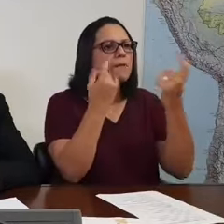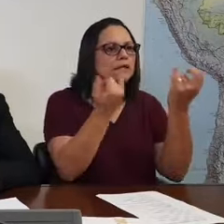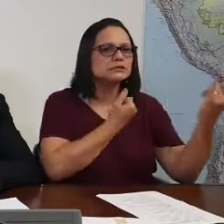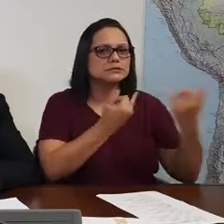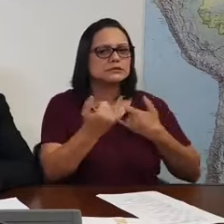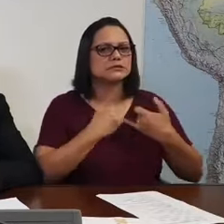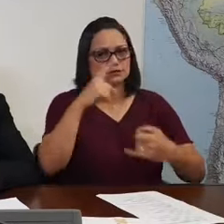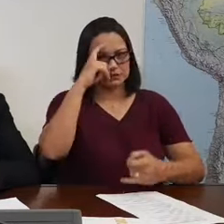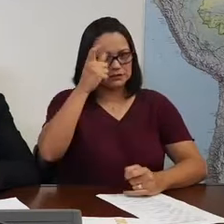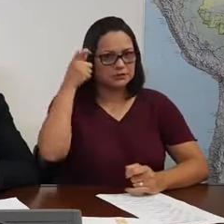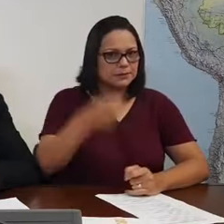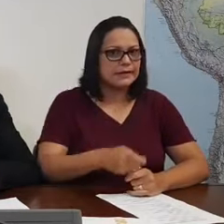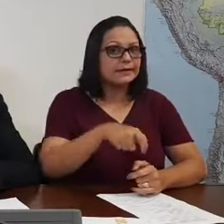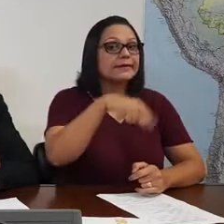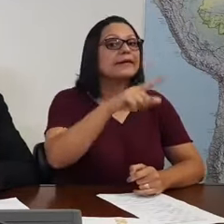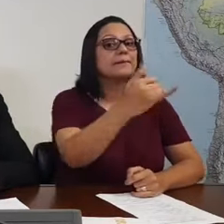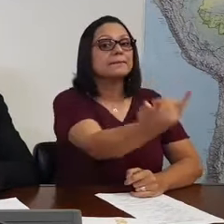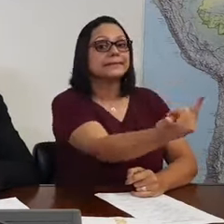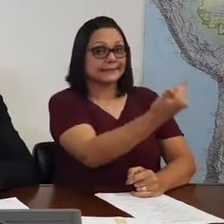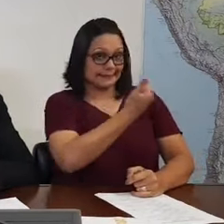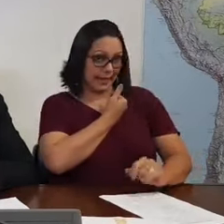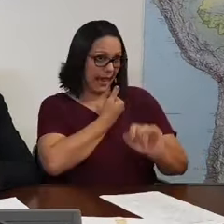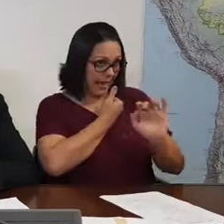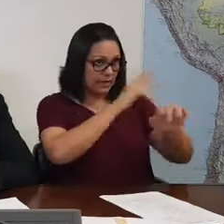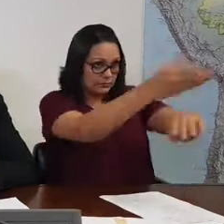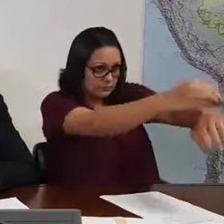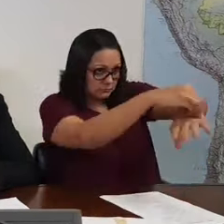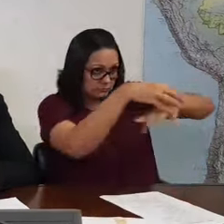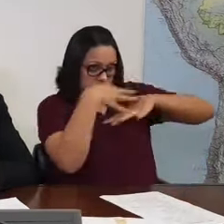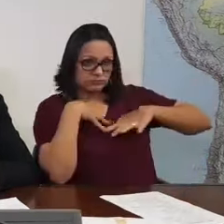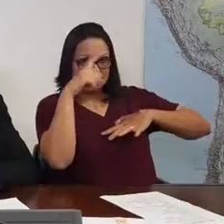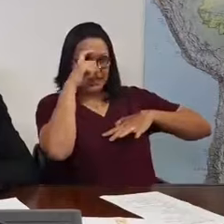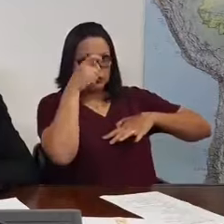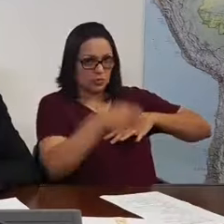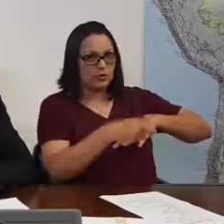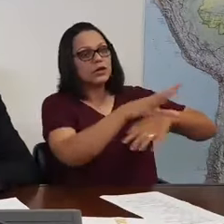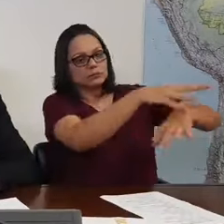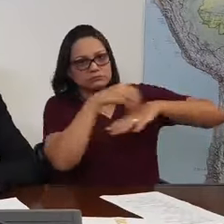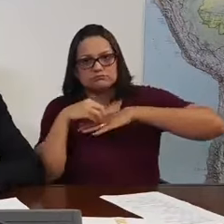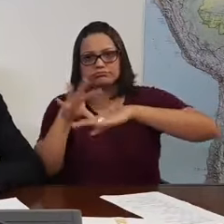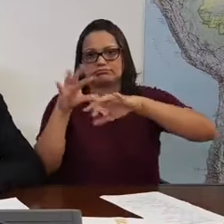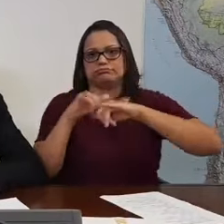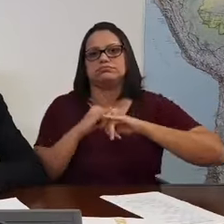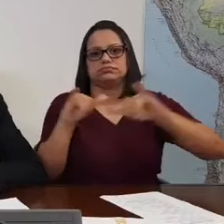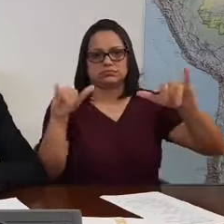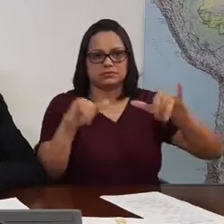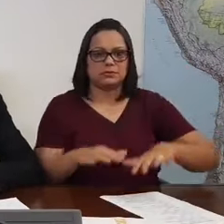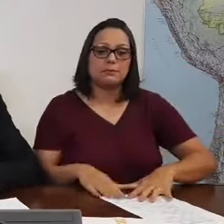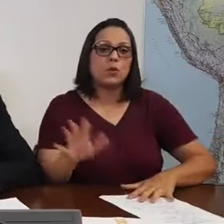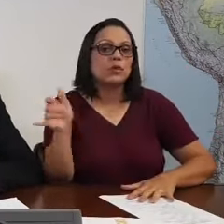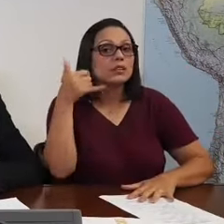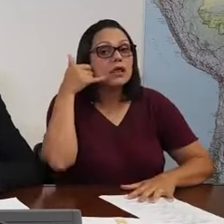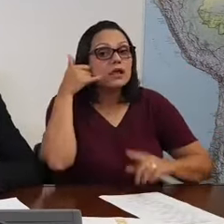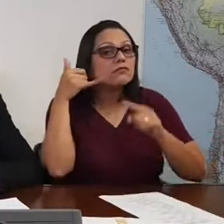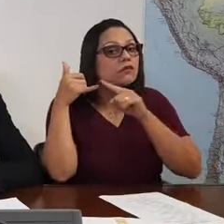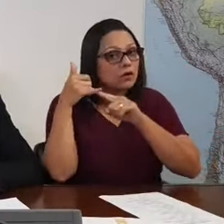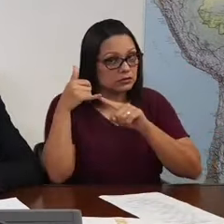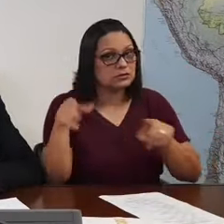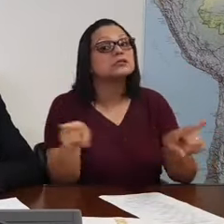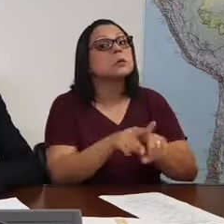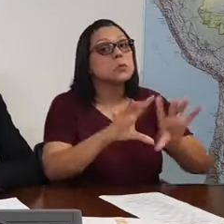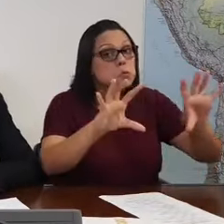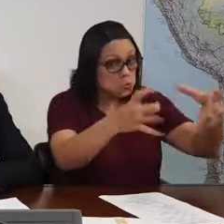as informações, né, de primeira mão é ele. Eu apenas, de poder divulgar, é que eu falo. O meu telefone estava lá